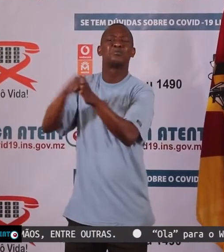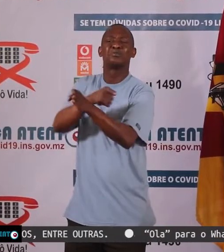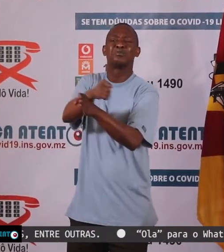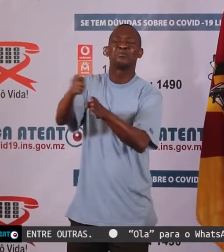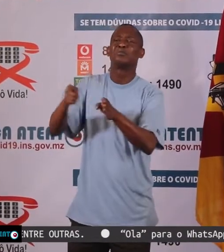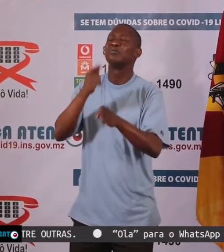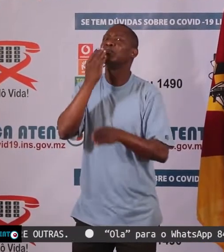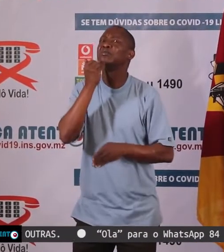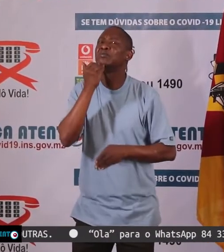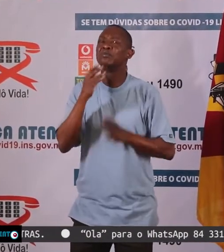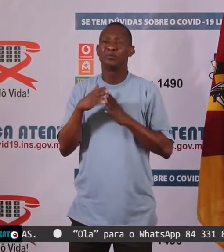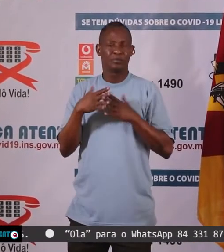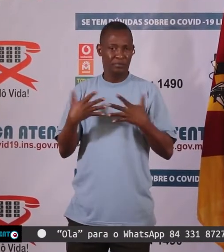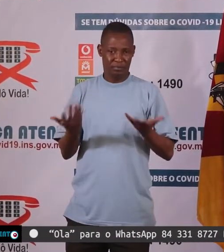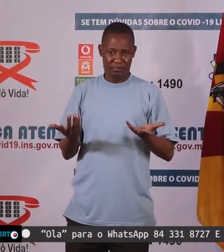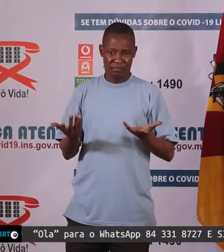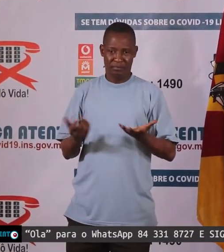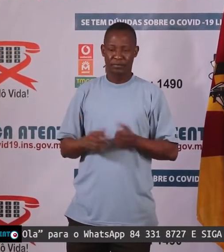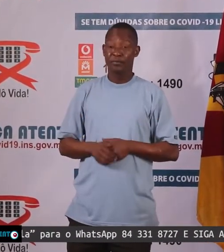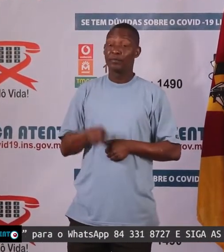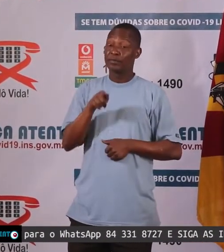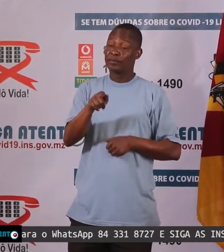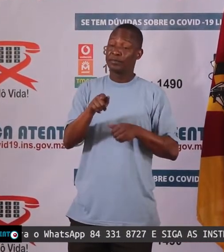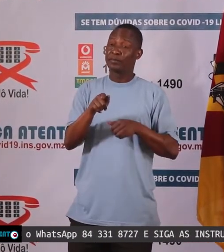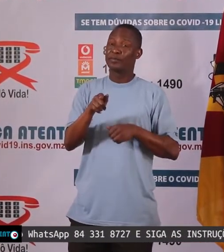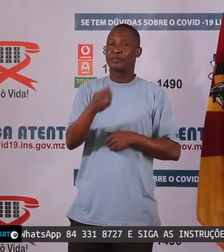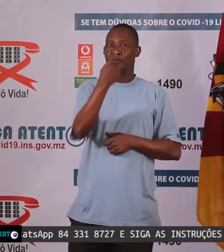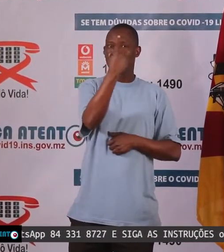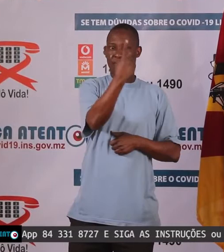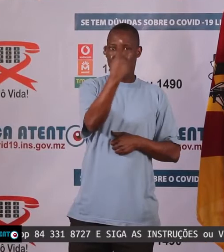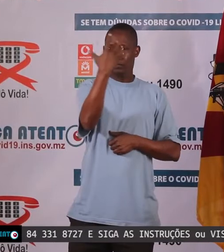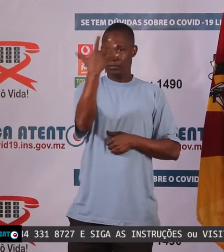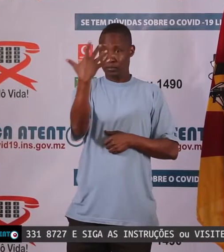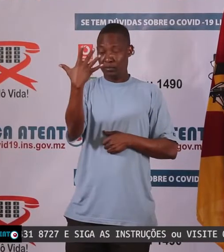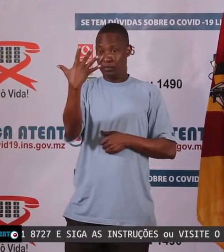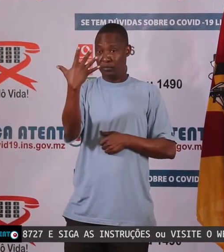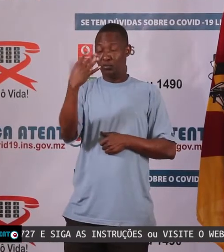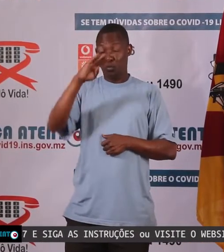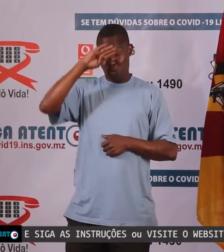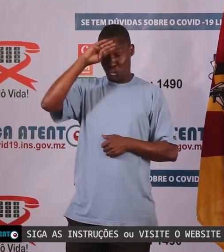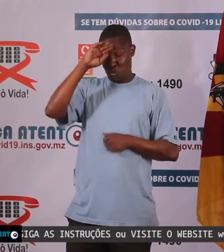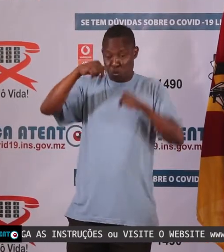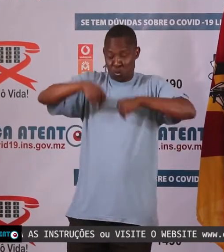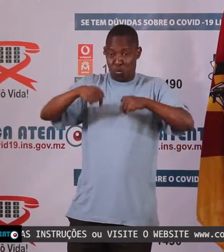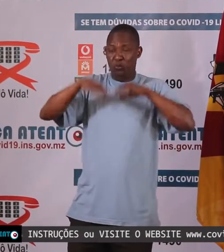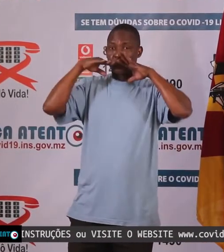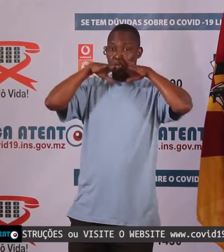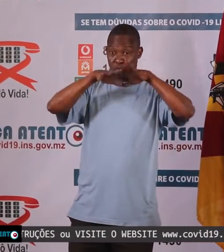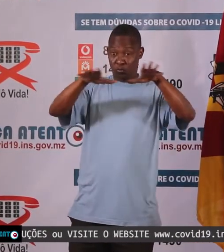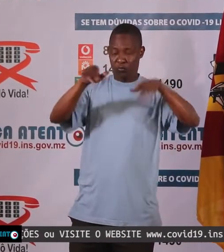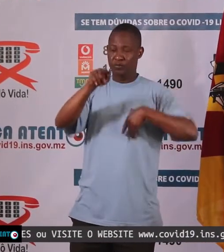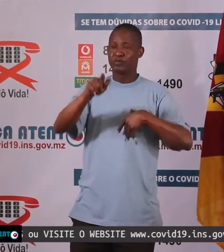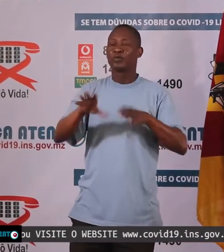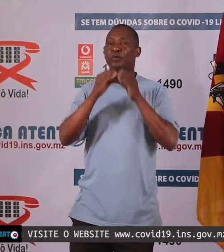gostaríamos de dizer que os 15 casos novos que reportamos hoje são todos de nacionalidade